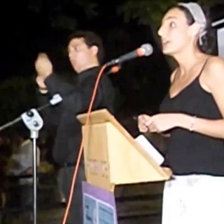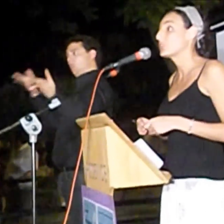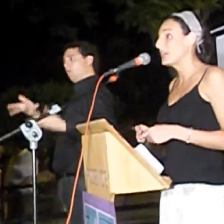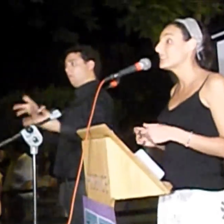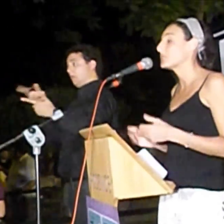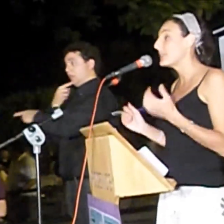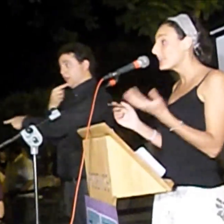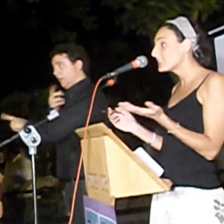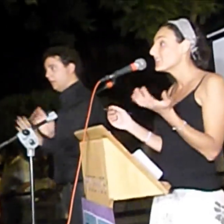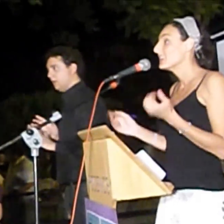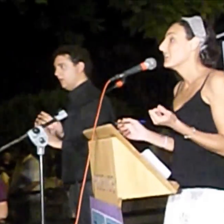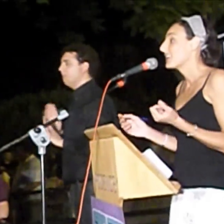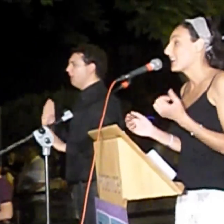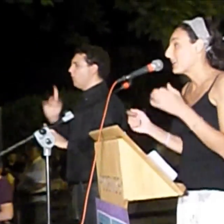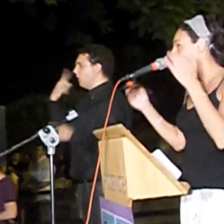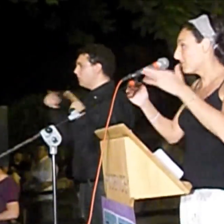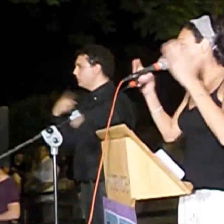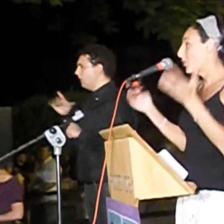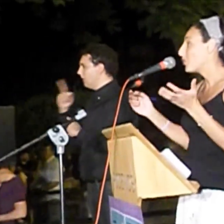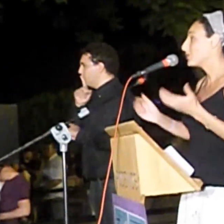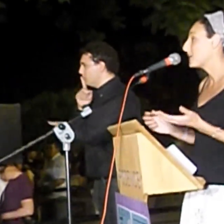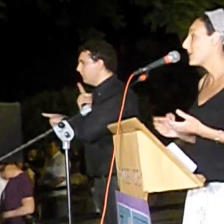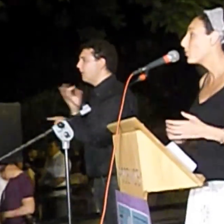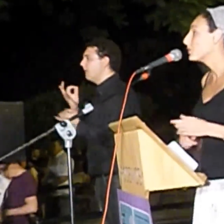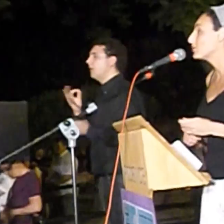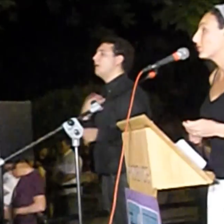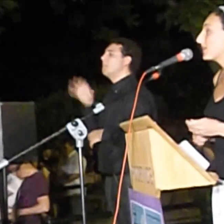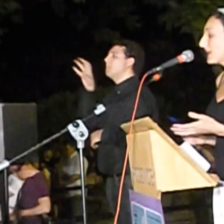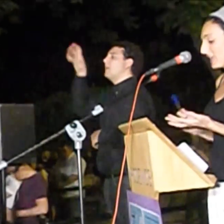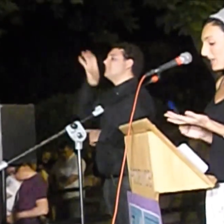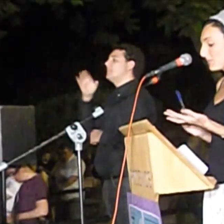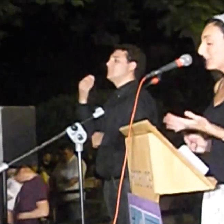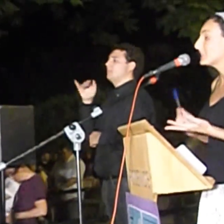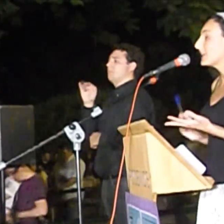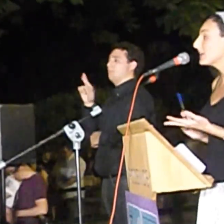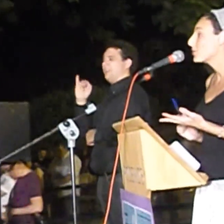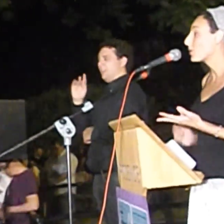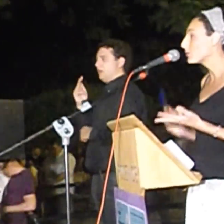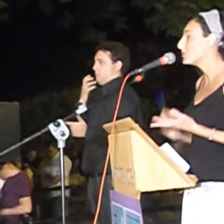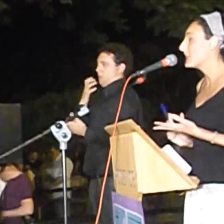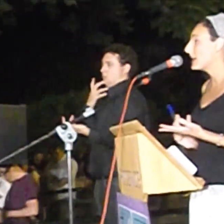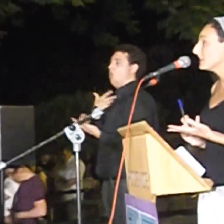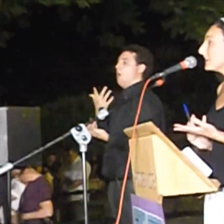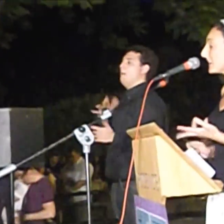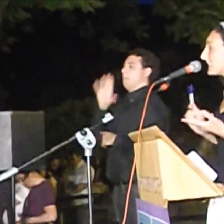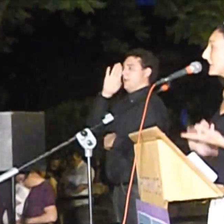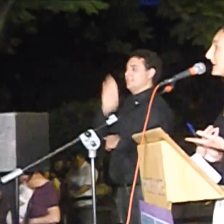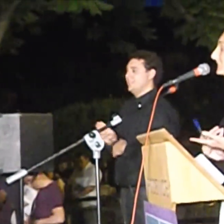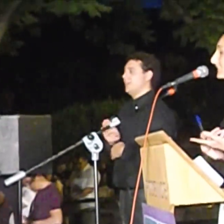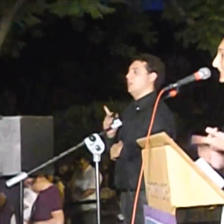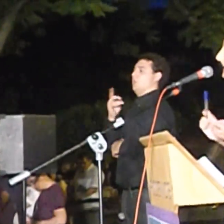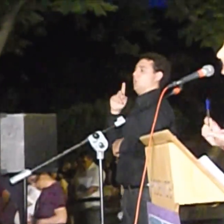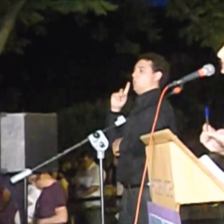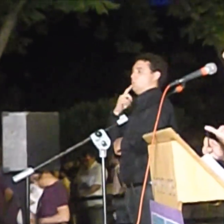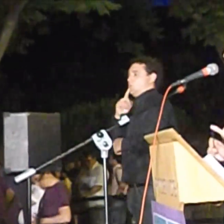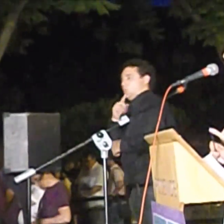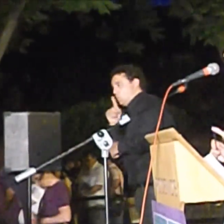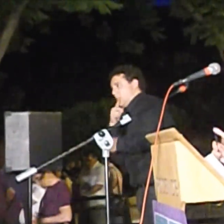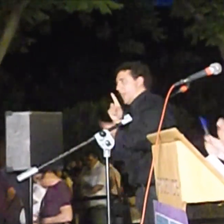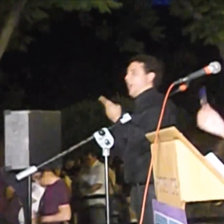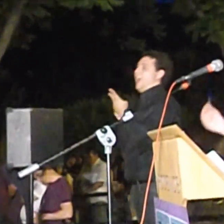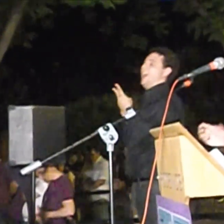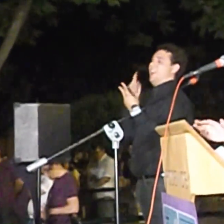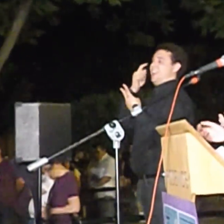que en los países bricks que a lo mejor os suena algunos son Brasil Rusia India China y